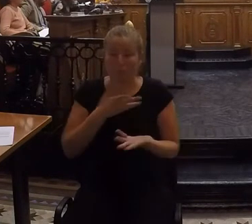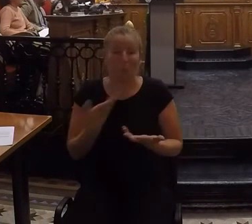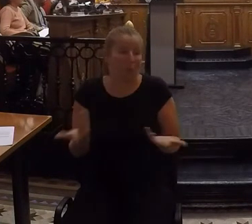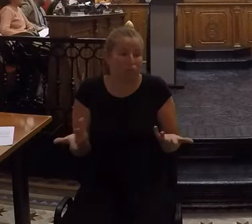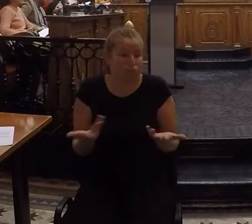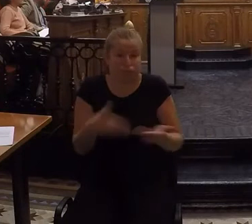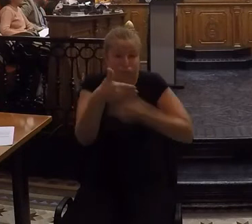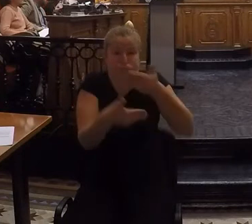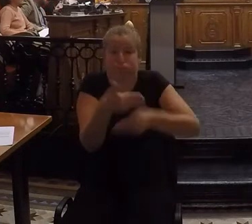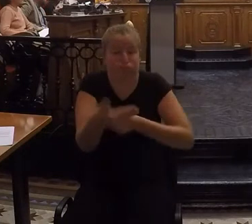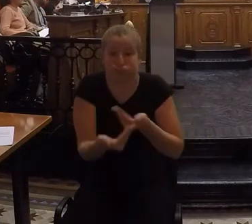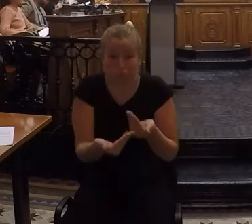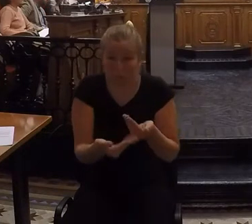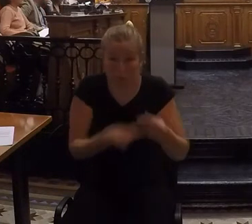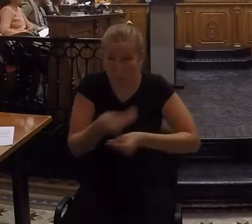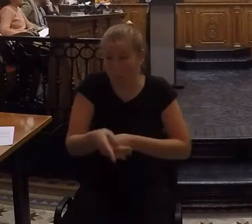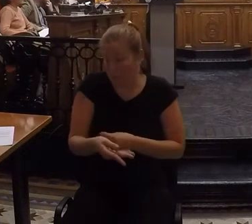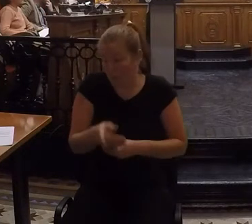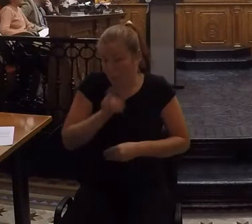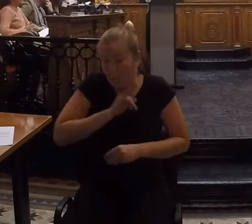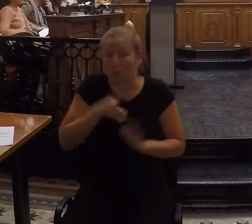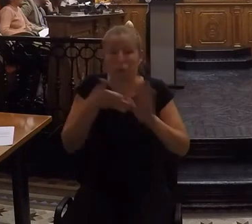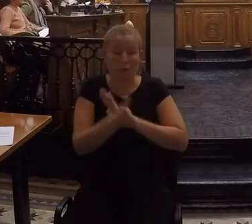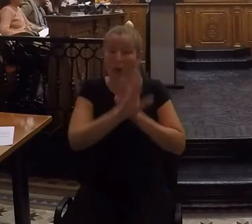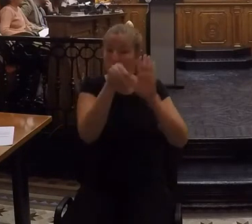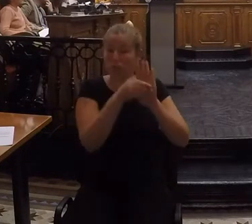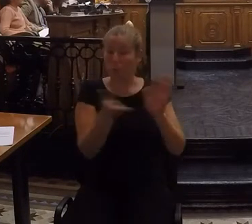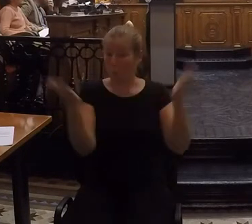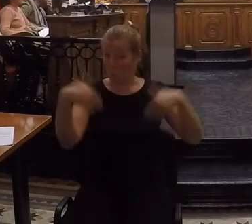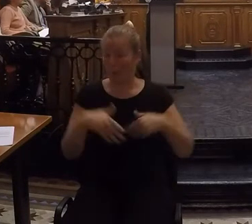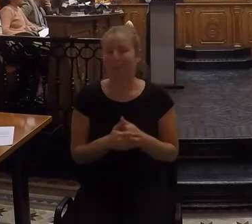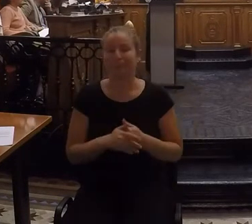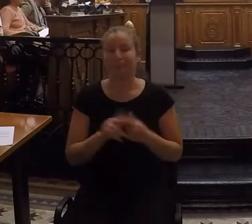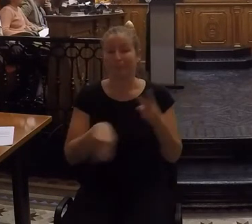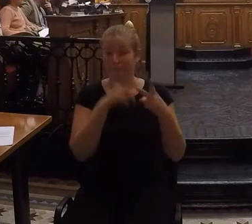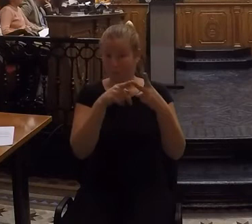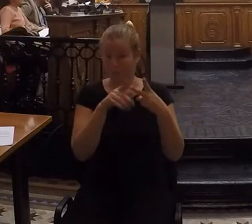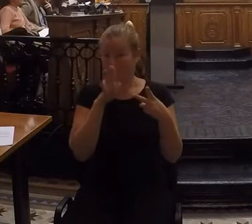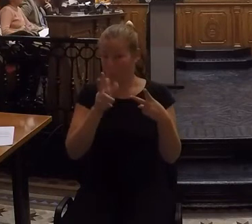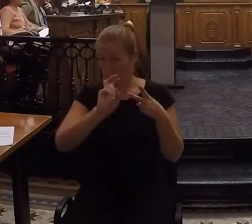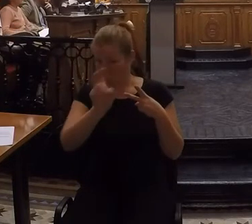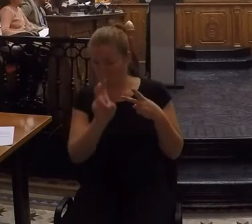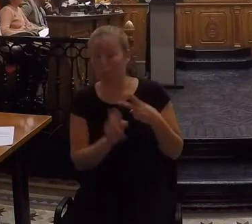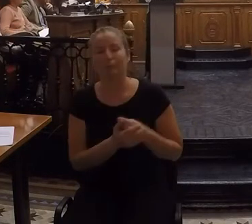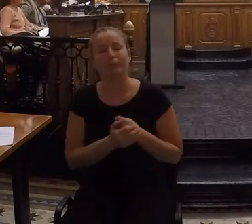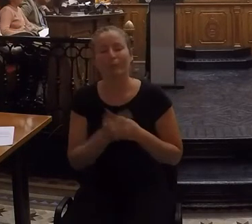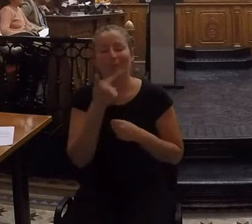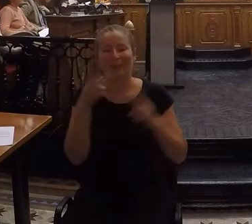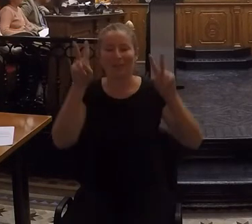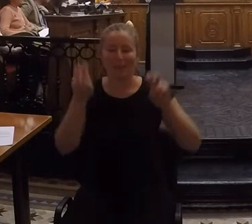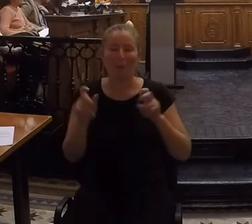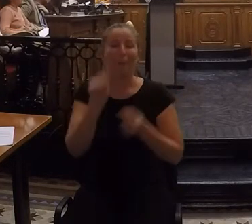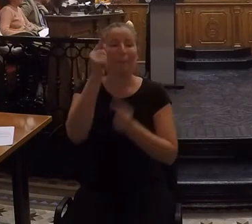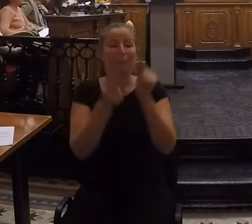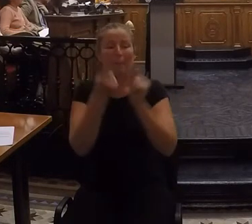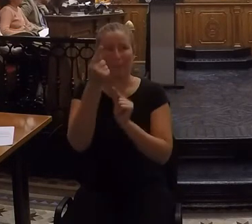ninguna alegación se ha presentado en este sentido. En segundo lugar, la segunda causa para alegar al presupuesto es la